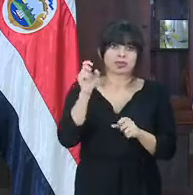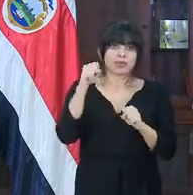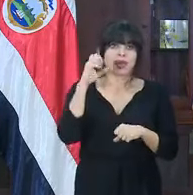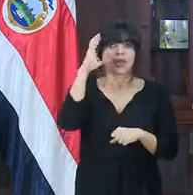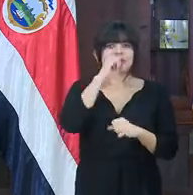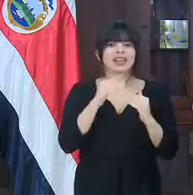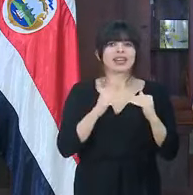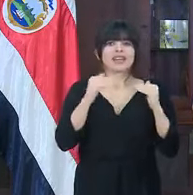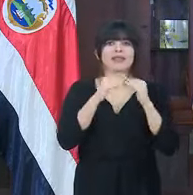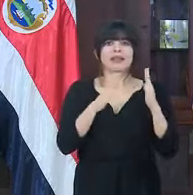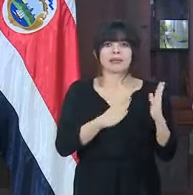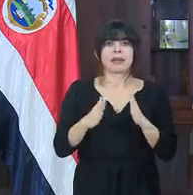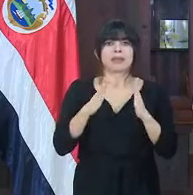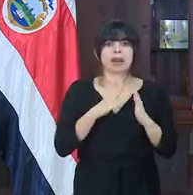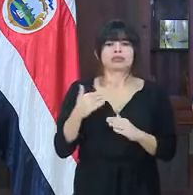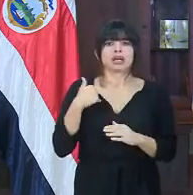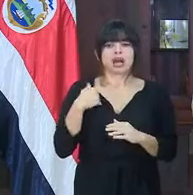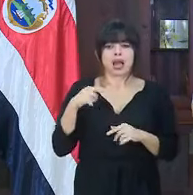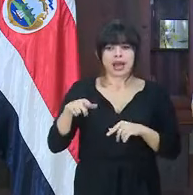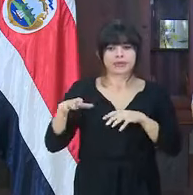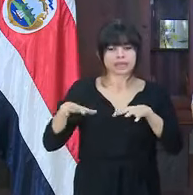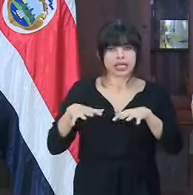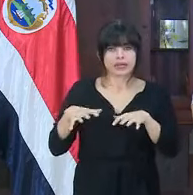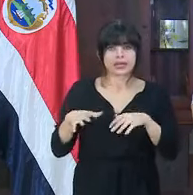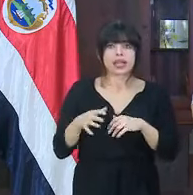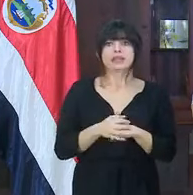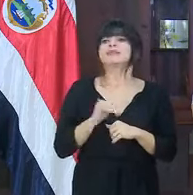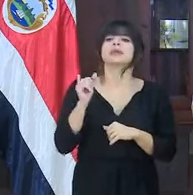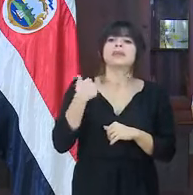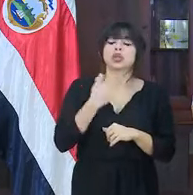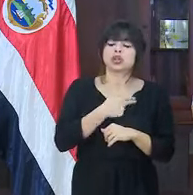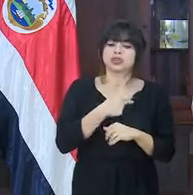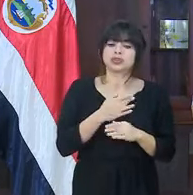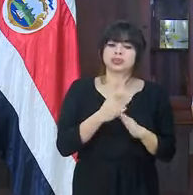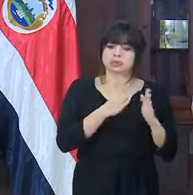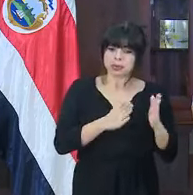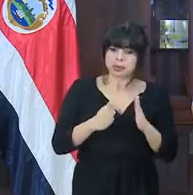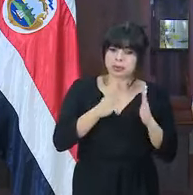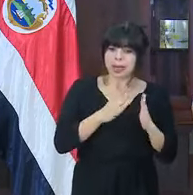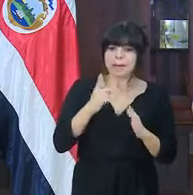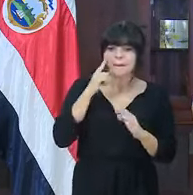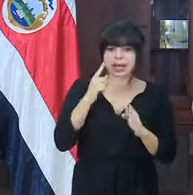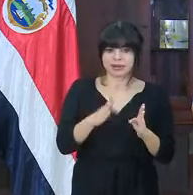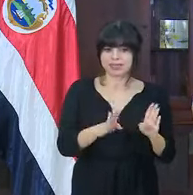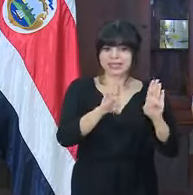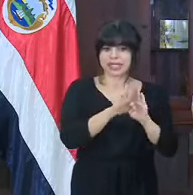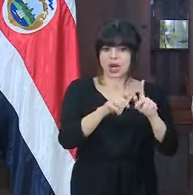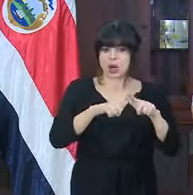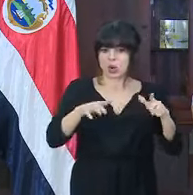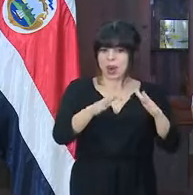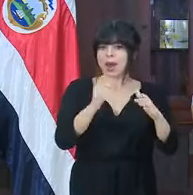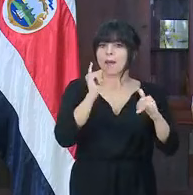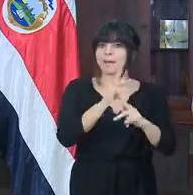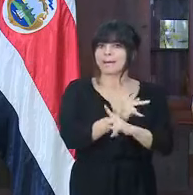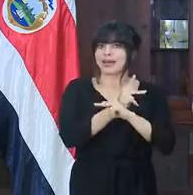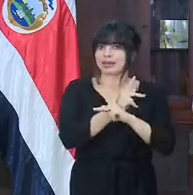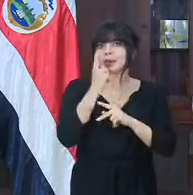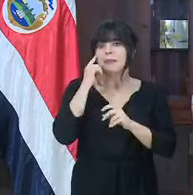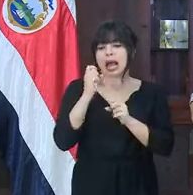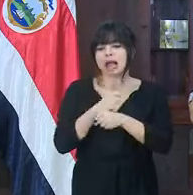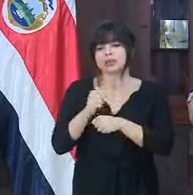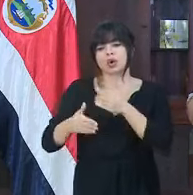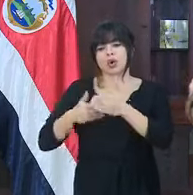el nivel de preparación que tuvimos de la actividad. Y estamos previendo, como les digo, el mantener cerrado el lugar preventivamente para hacer otro tipo